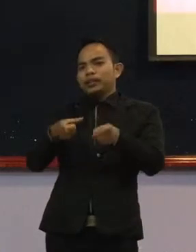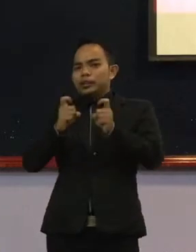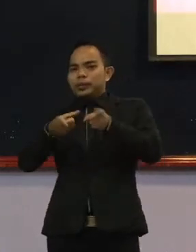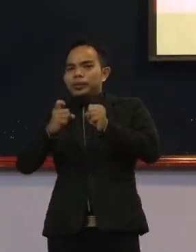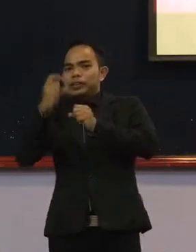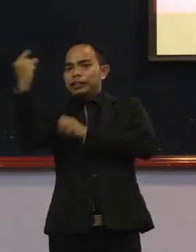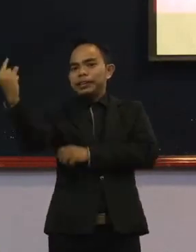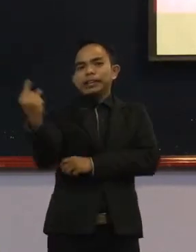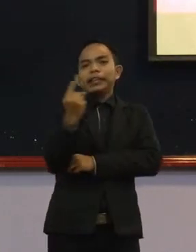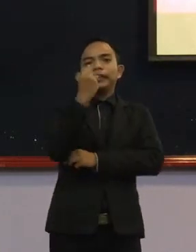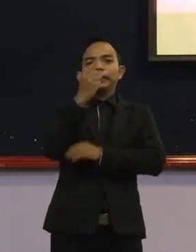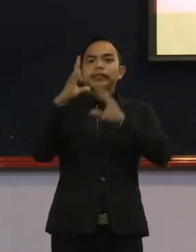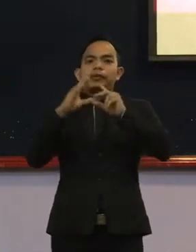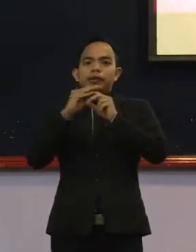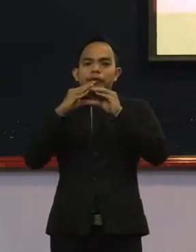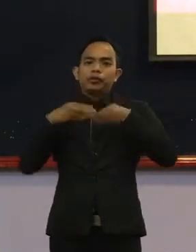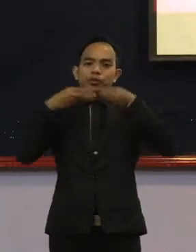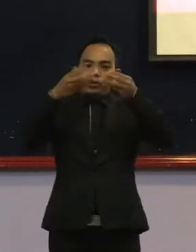وهو يخشى